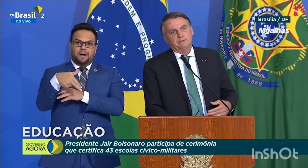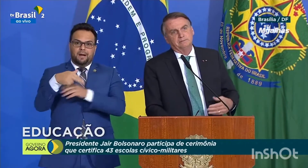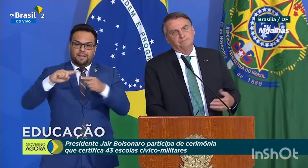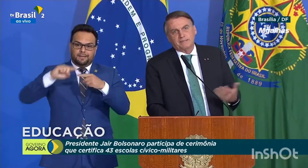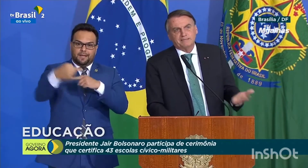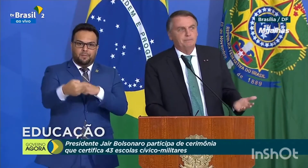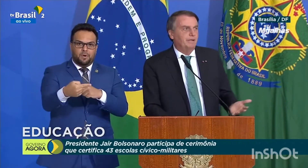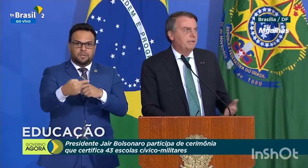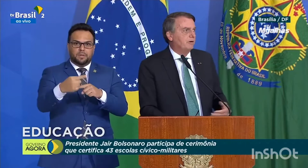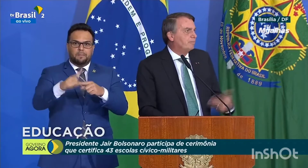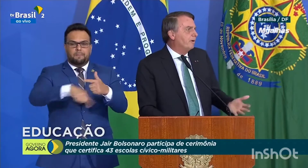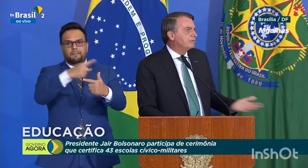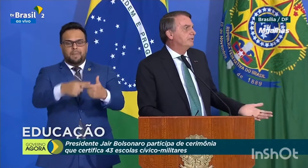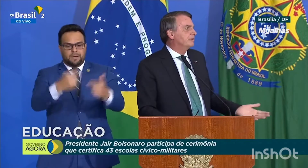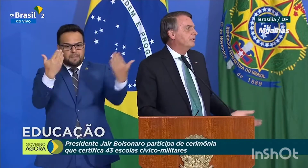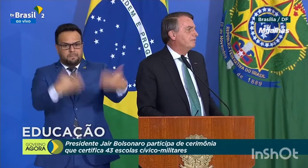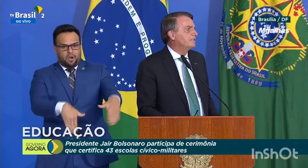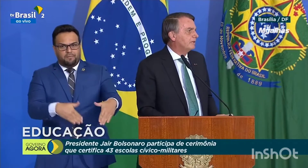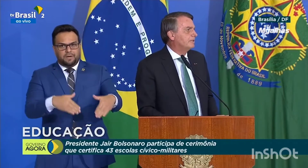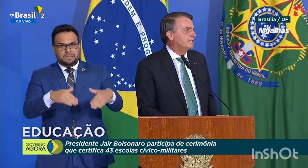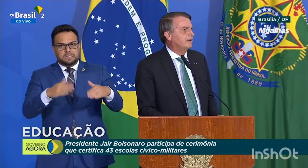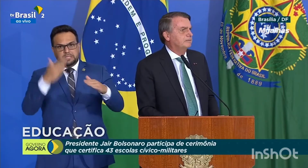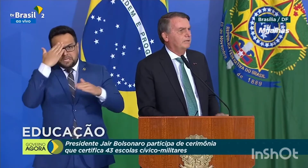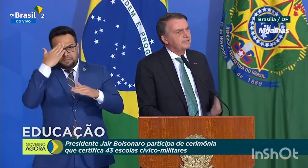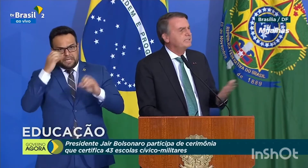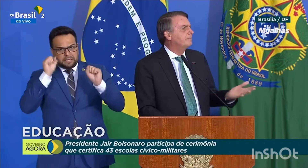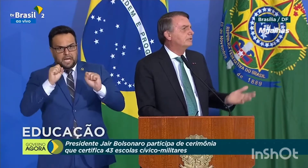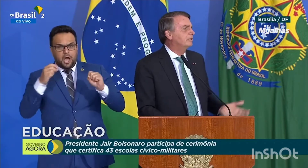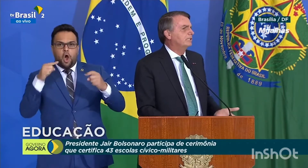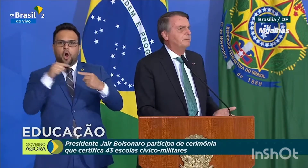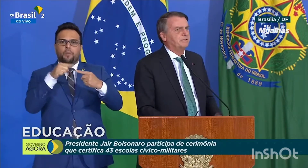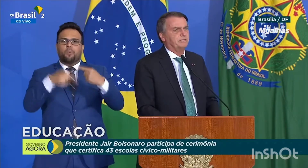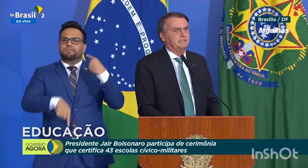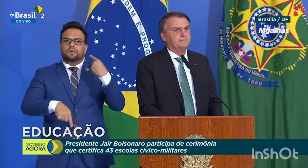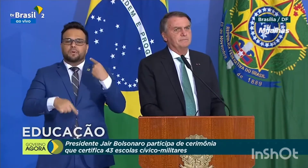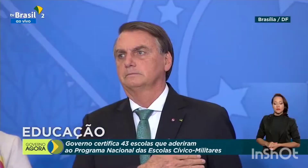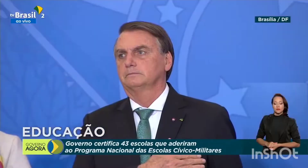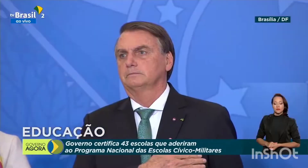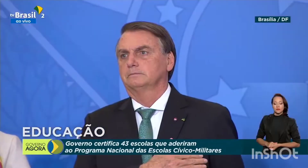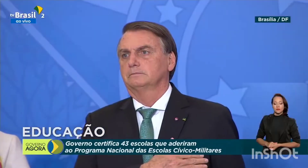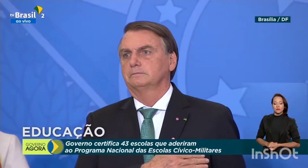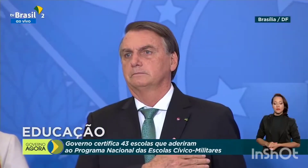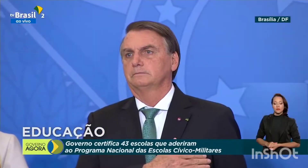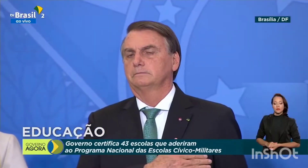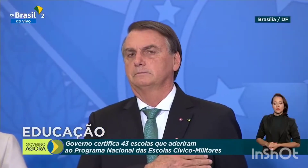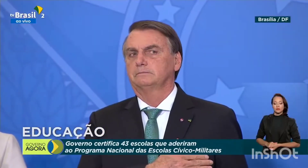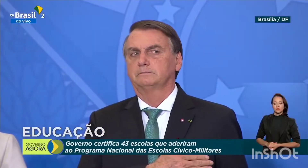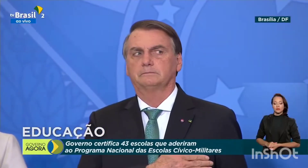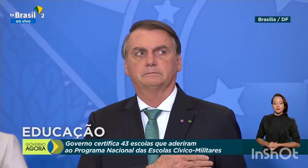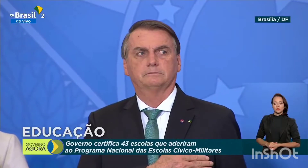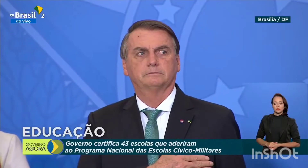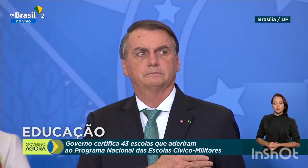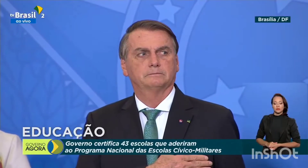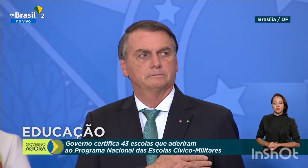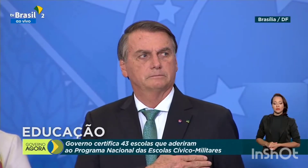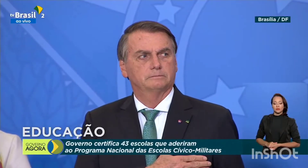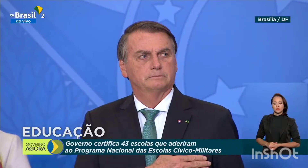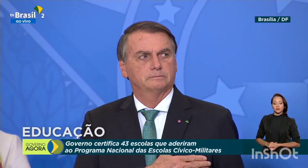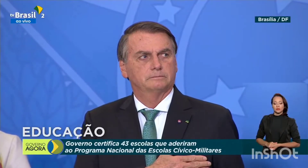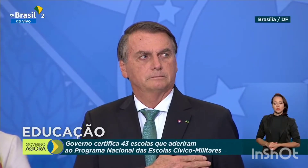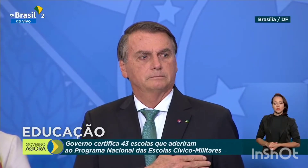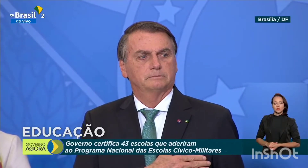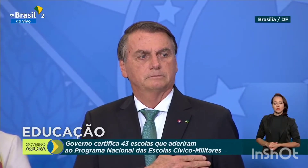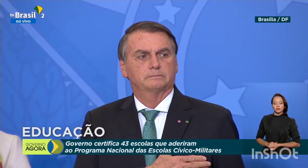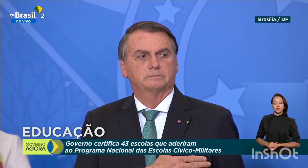prova para saber se eu posso não ser oficial do exército assim para todas as profissões bolsonaro citou o caso